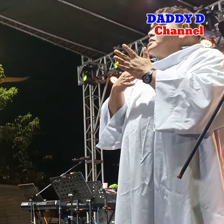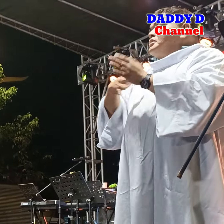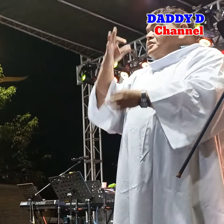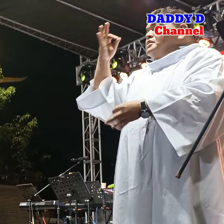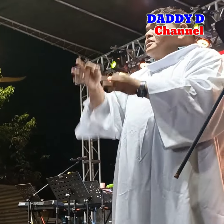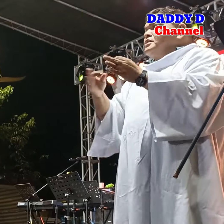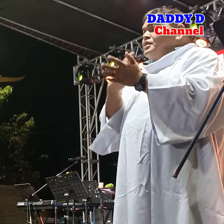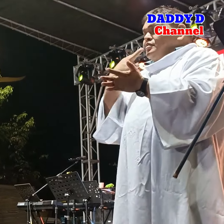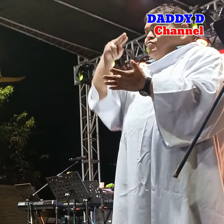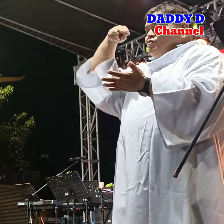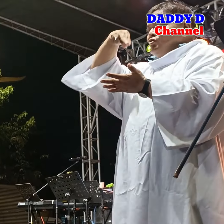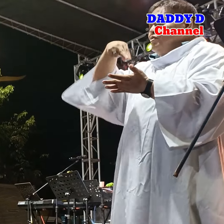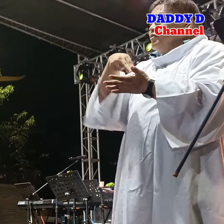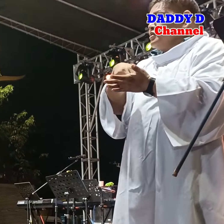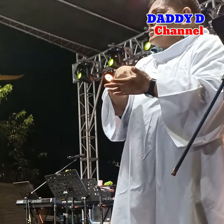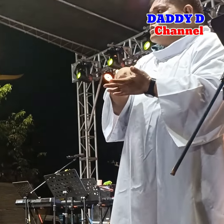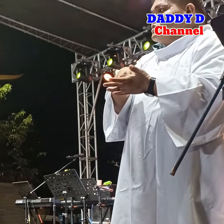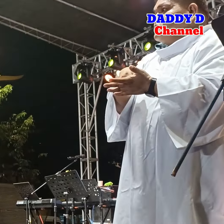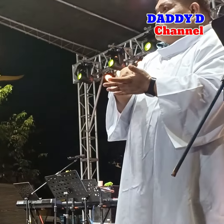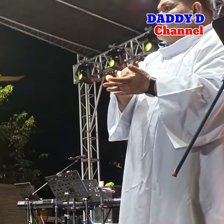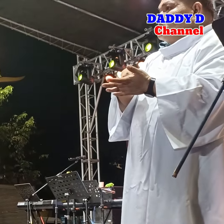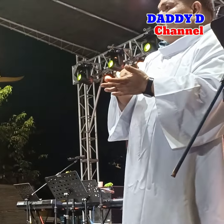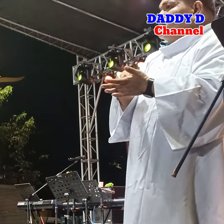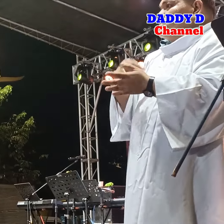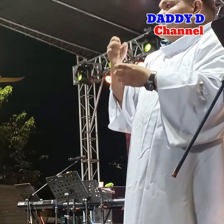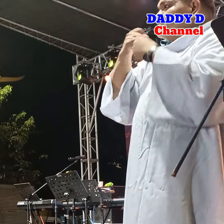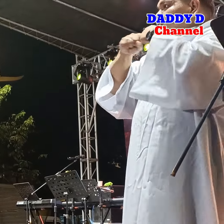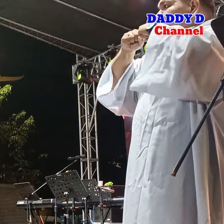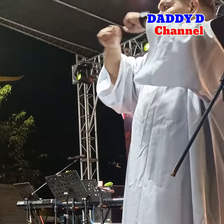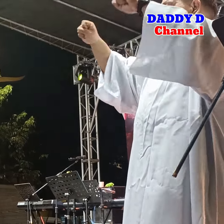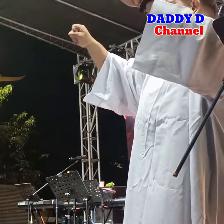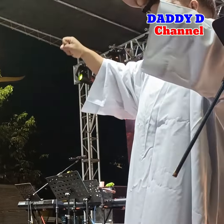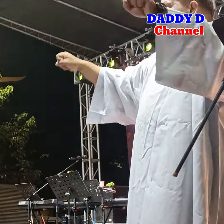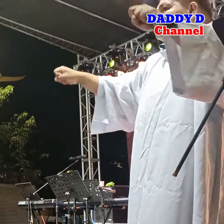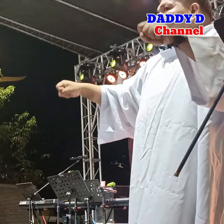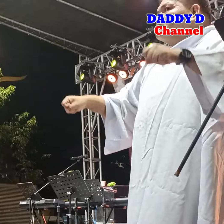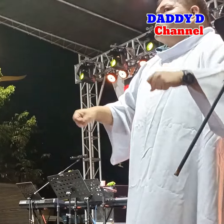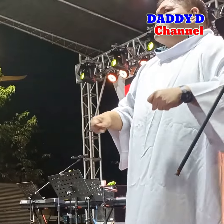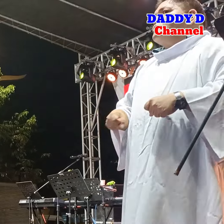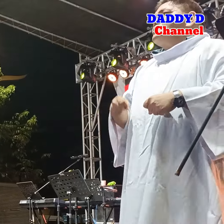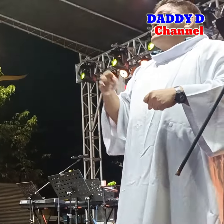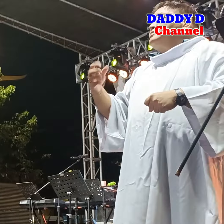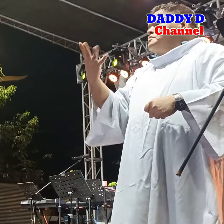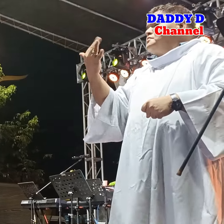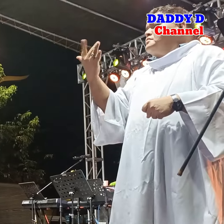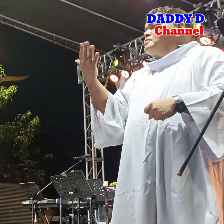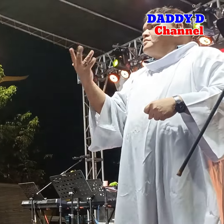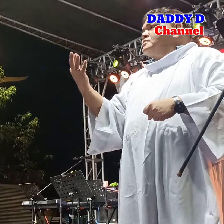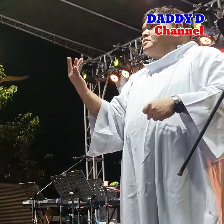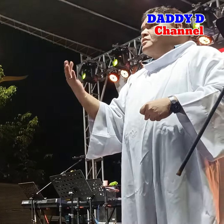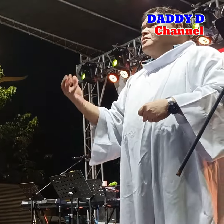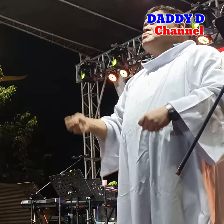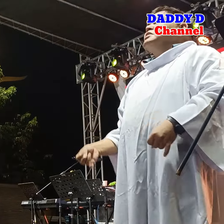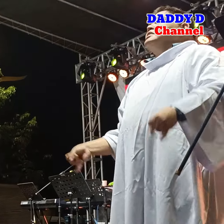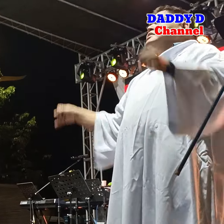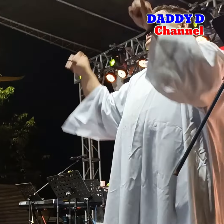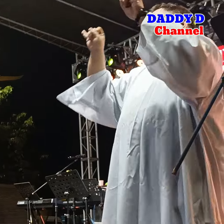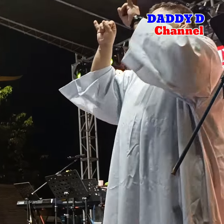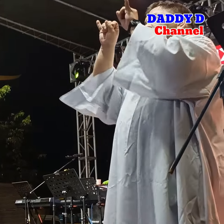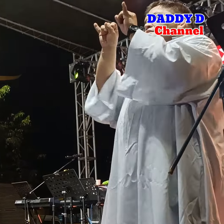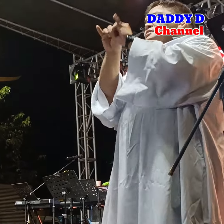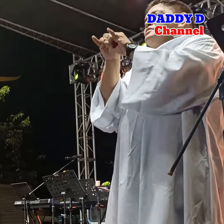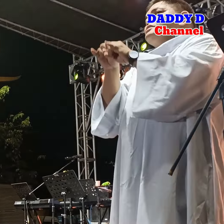pag nag-report ang Pangulo natin sa State of the Nation, ang mga numero lang na mahalaga